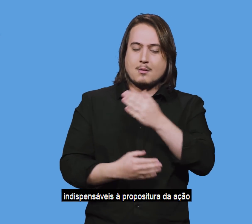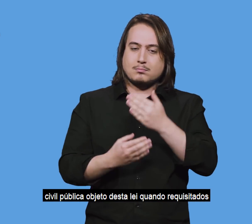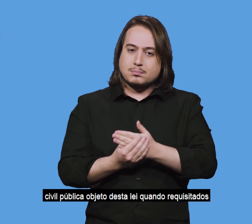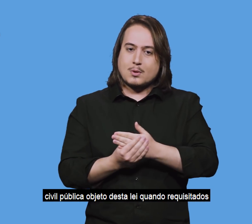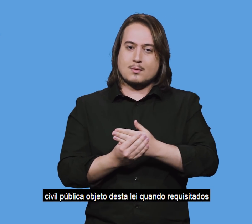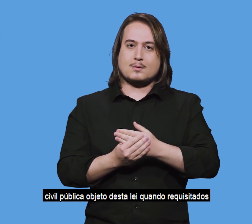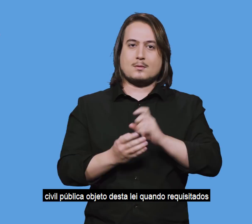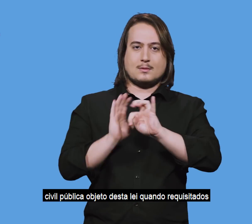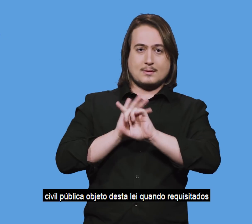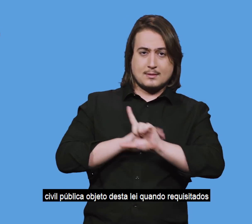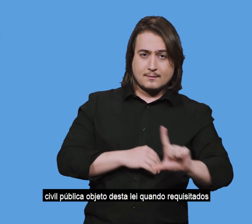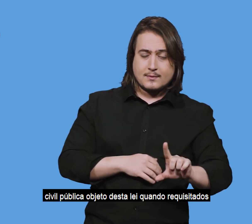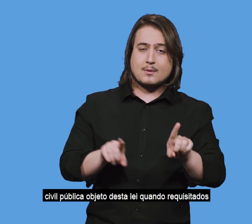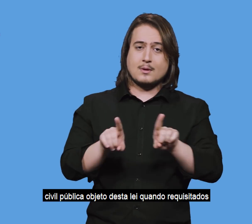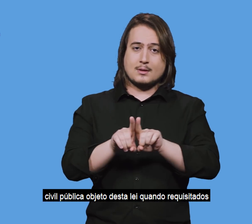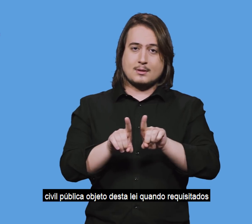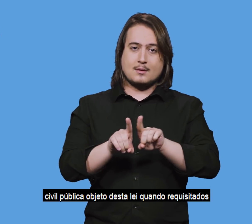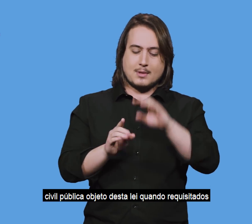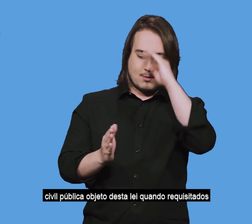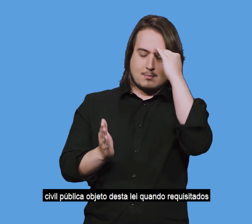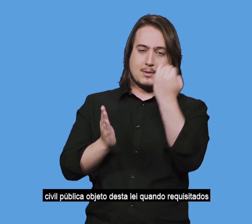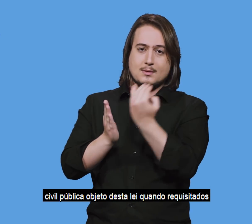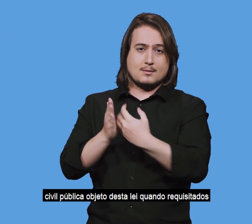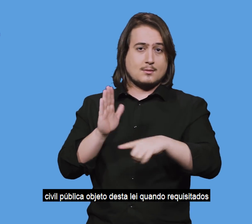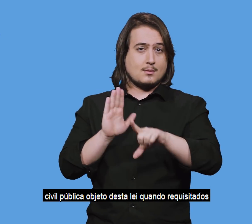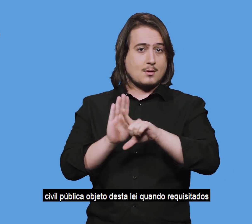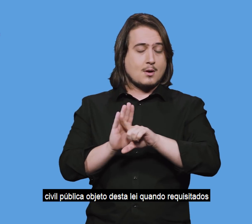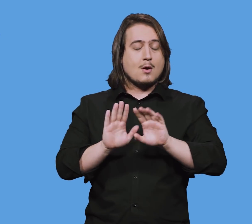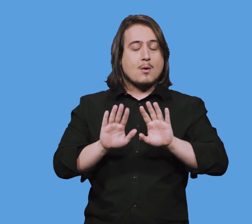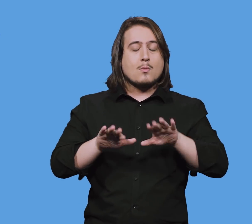pública objeto desta lei quando requisitados